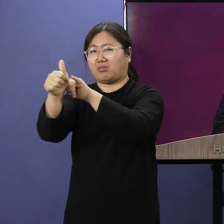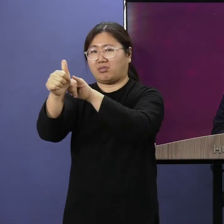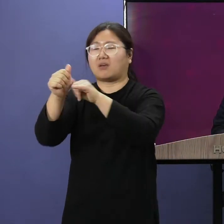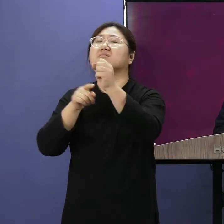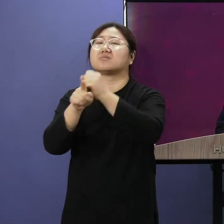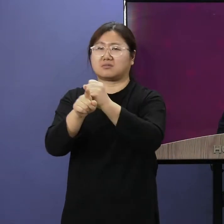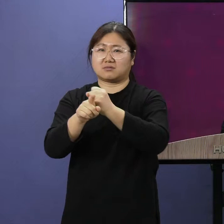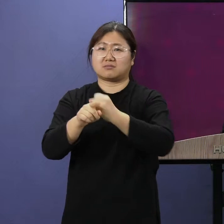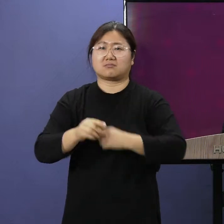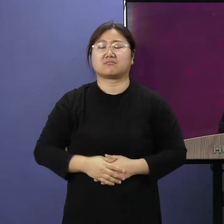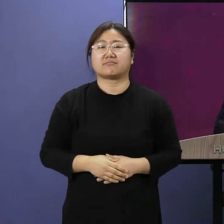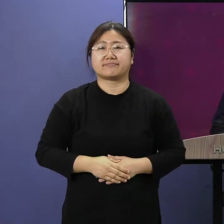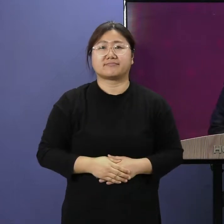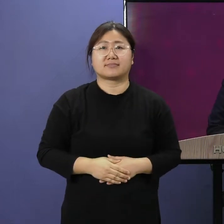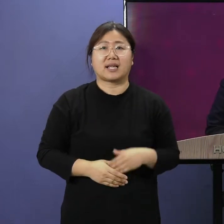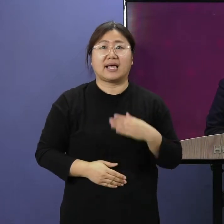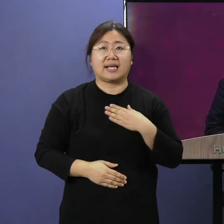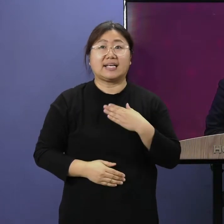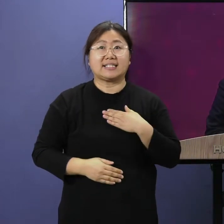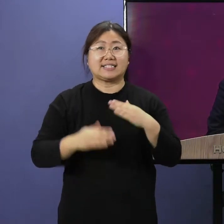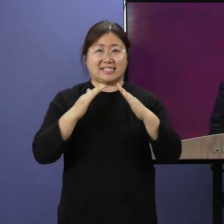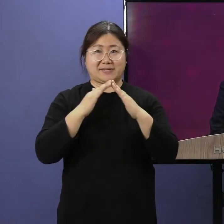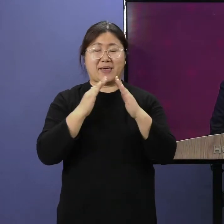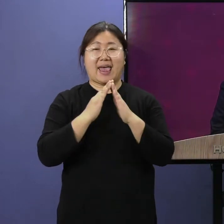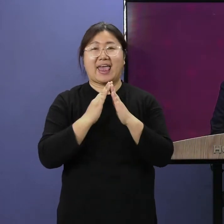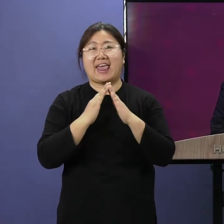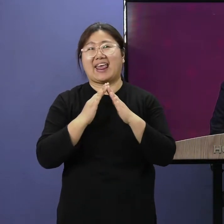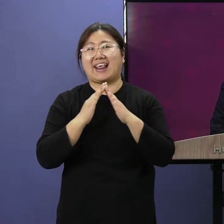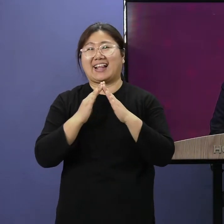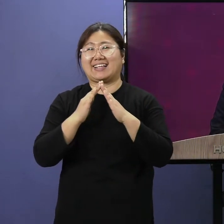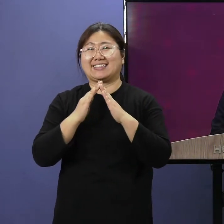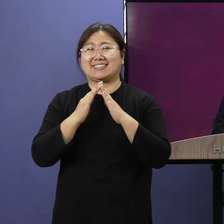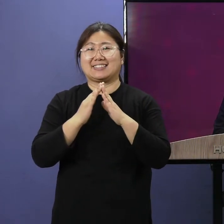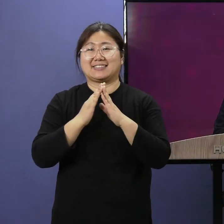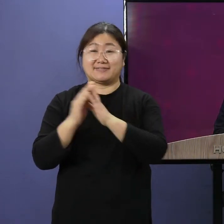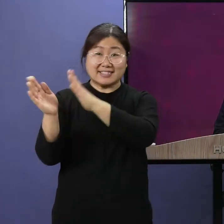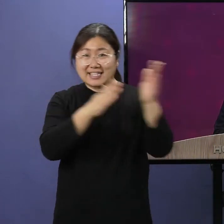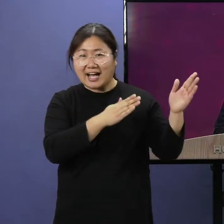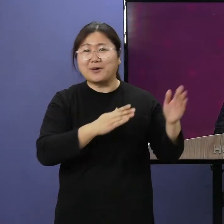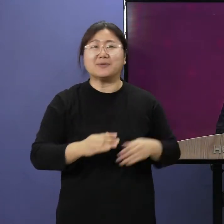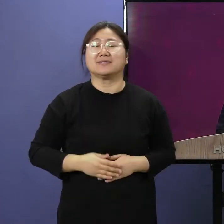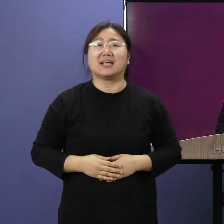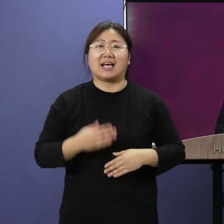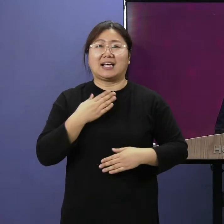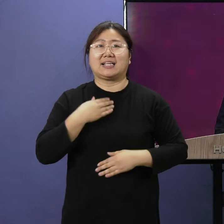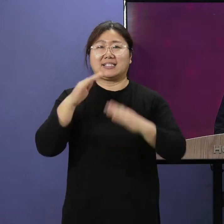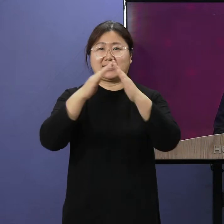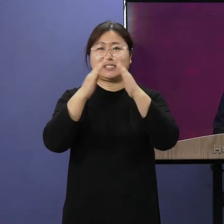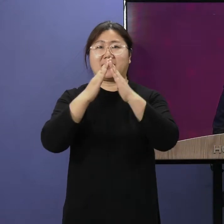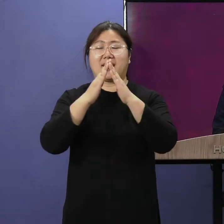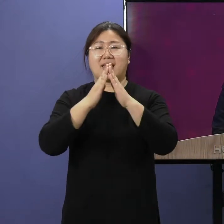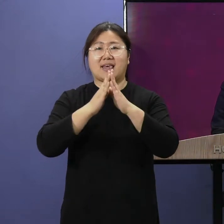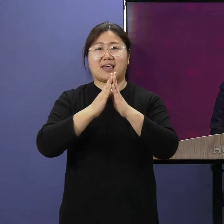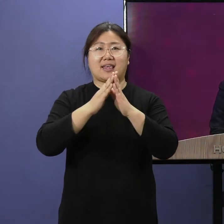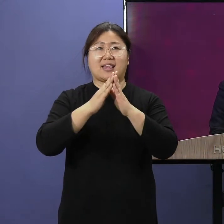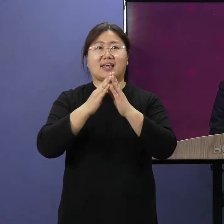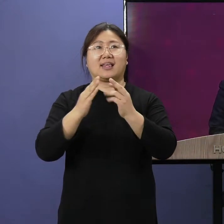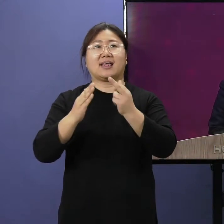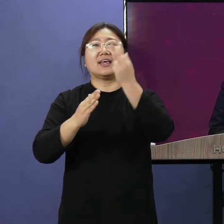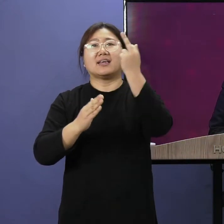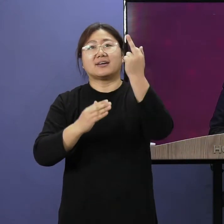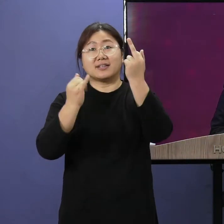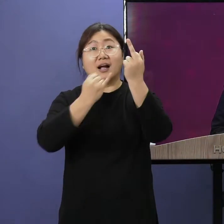저희 집에 형님과 그리고 누님이 계십니다. 형님이랑 누님이 부모님 속을